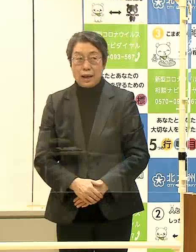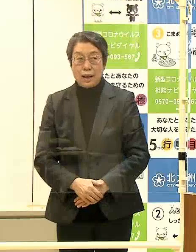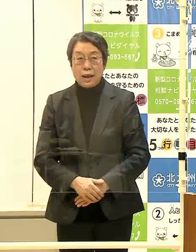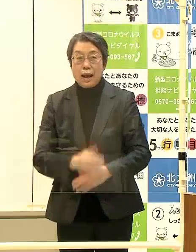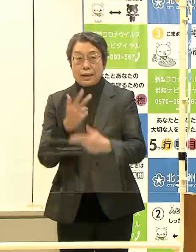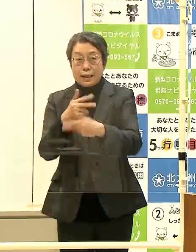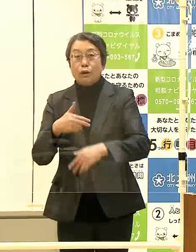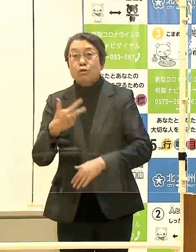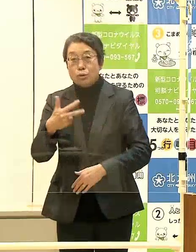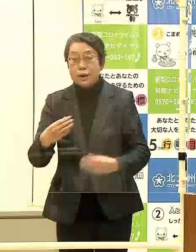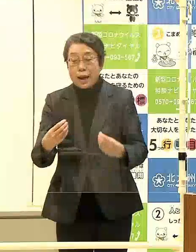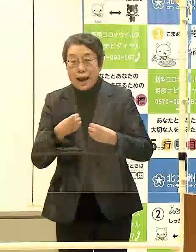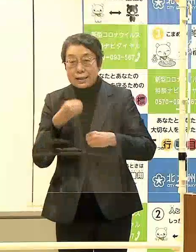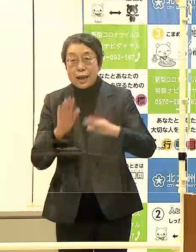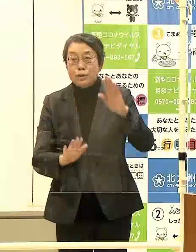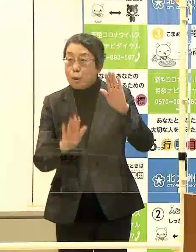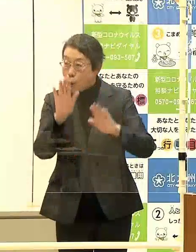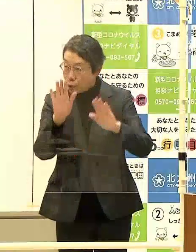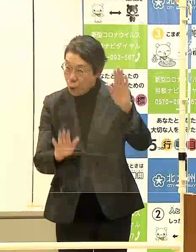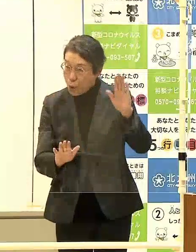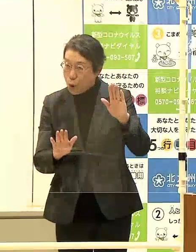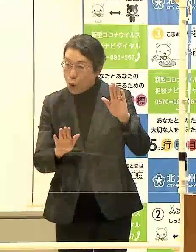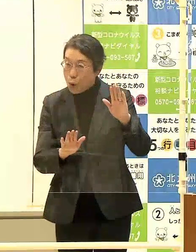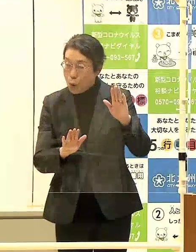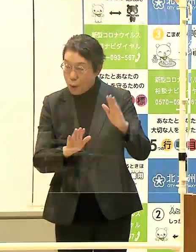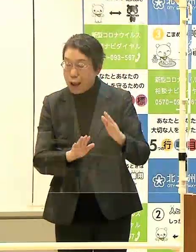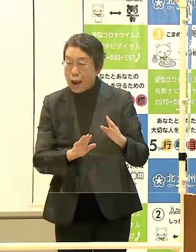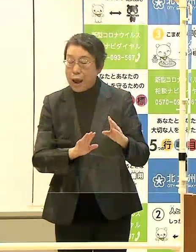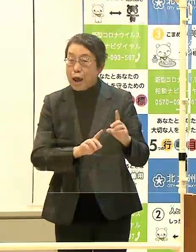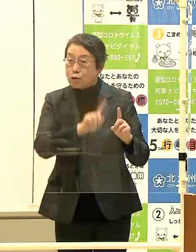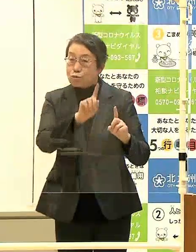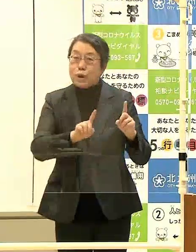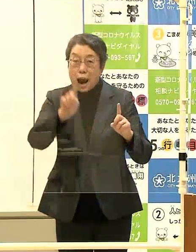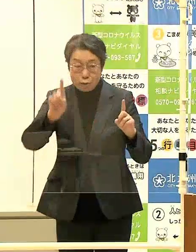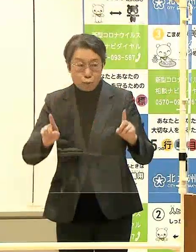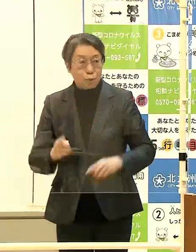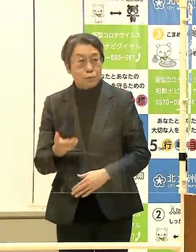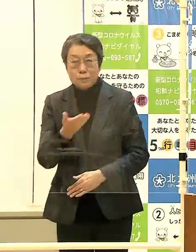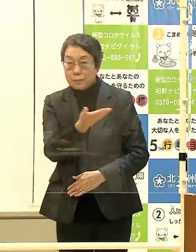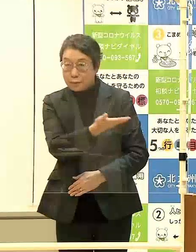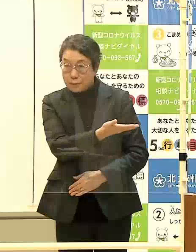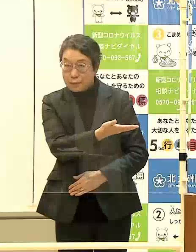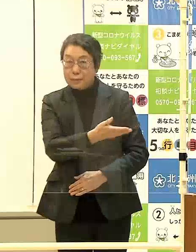感染状況についてはグラフを用意しております